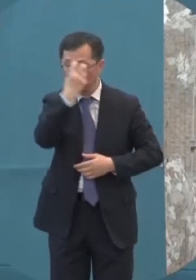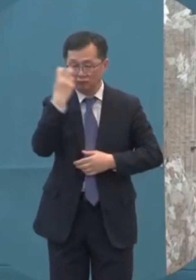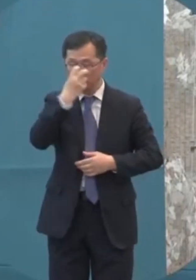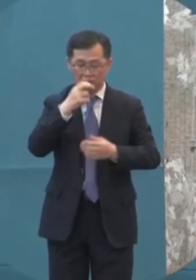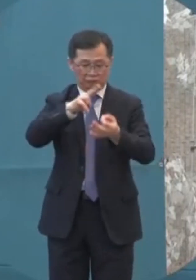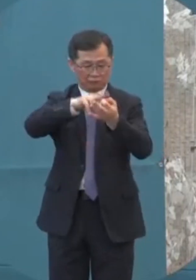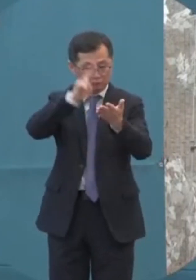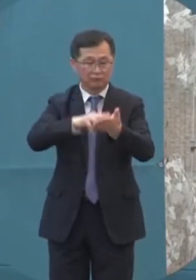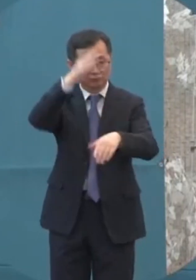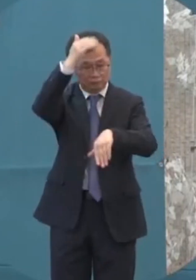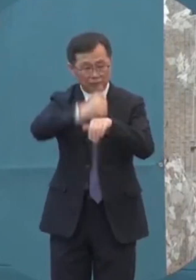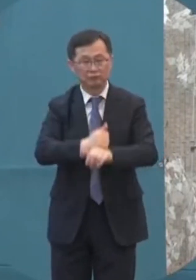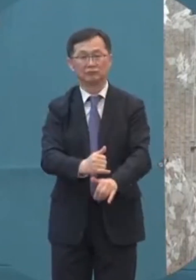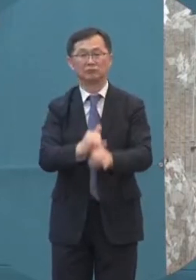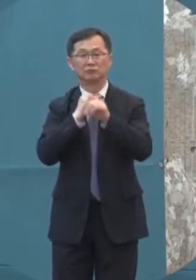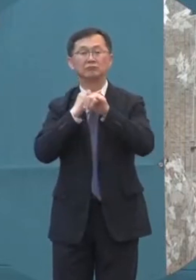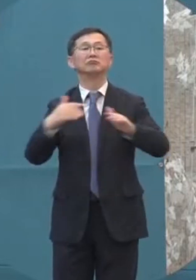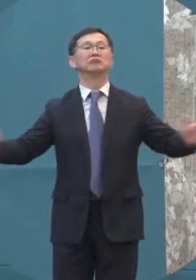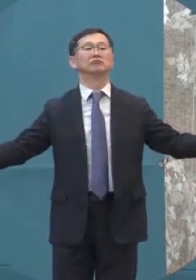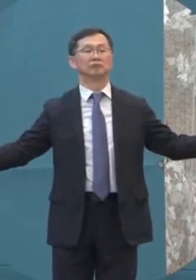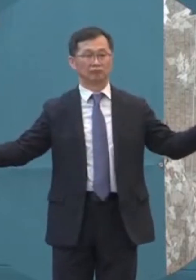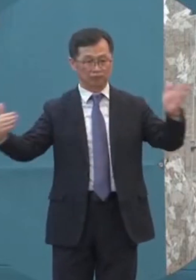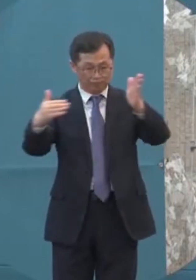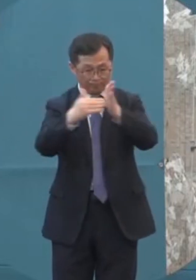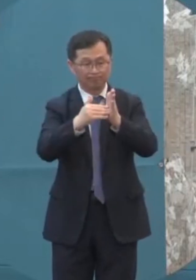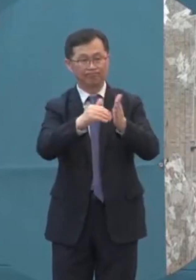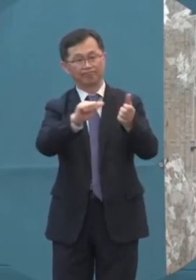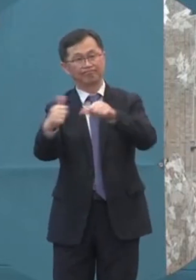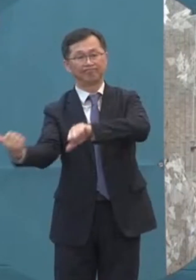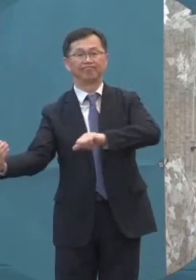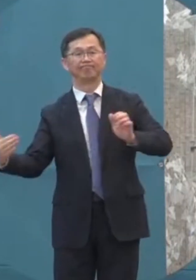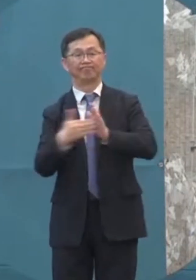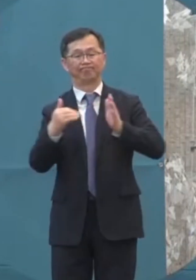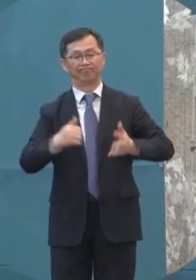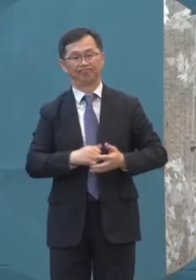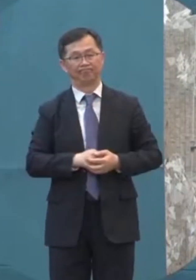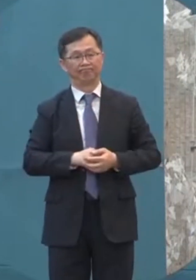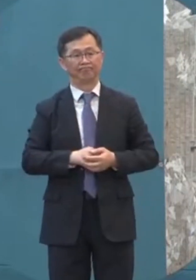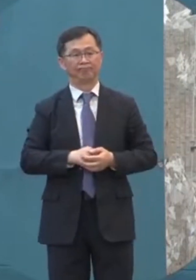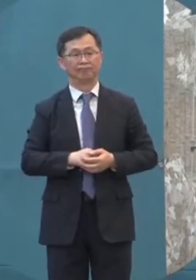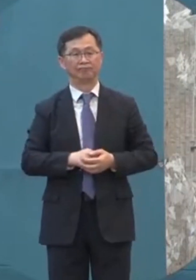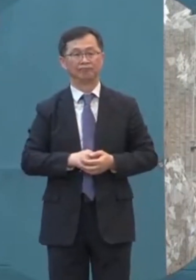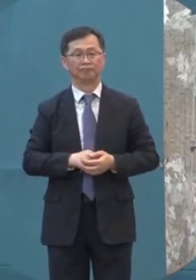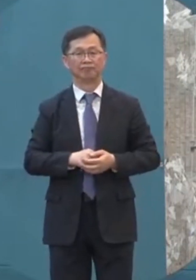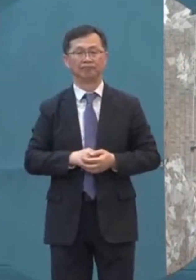받다가 참담한 죽음을 겪으셨습니다.